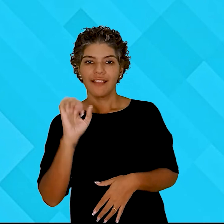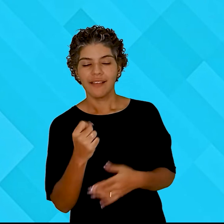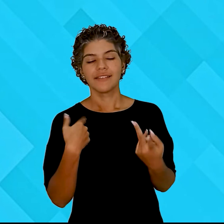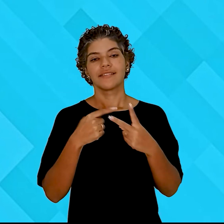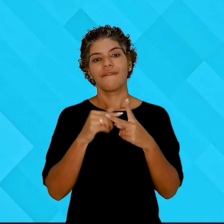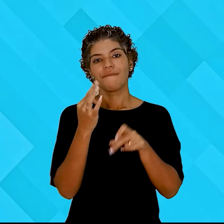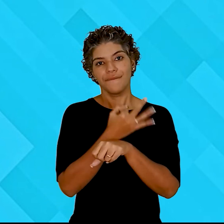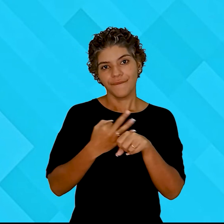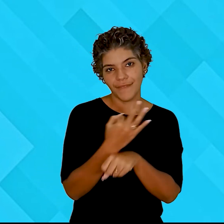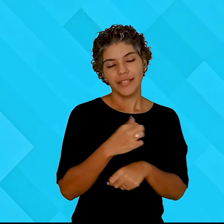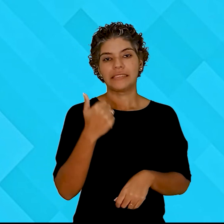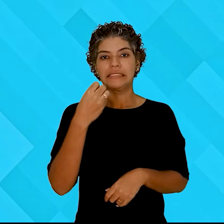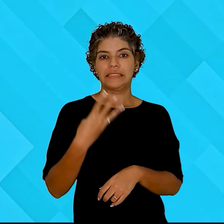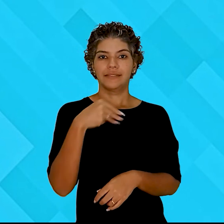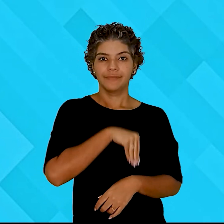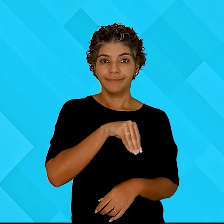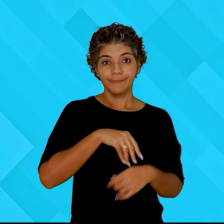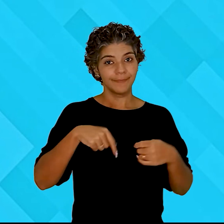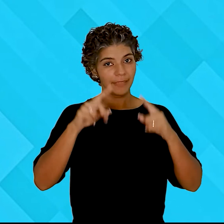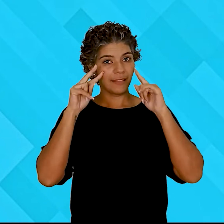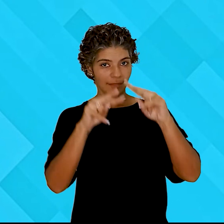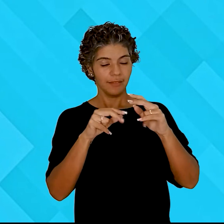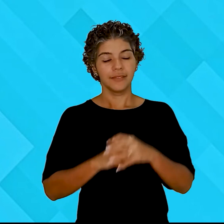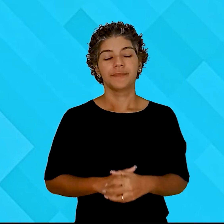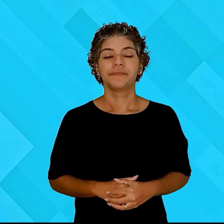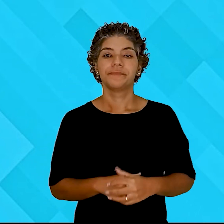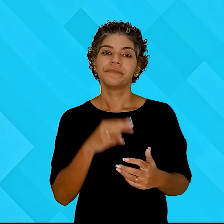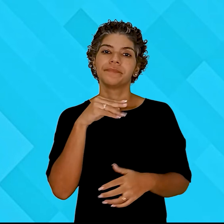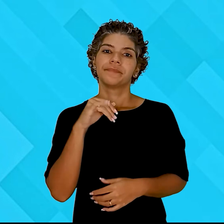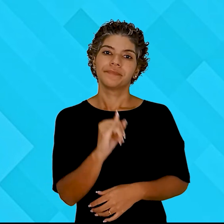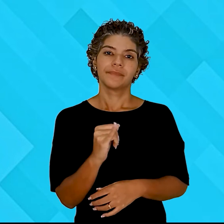a isso. O MEI não é simplesmente abrir um CNPJ